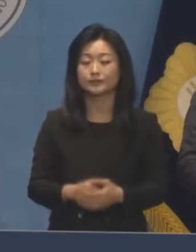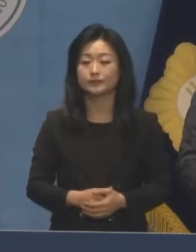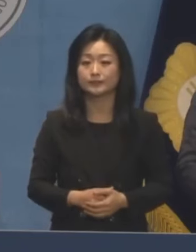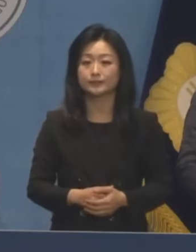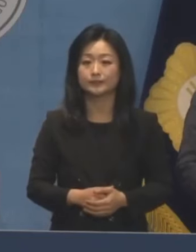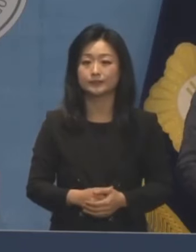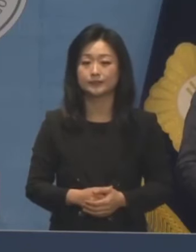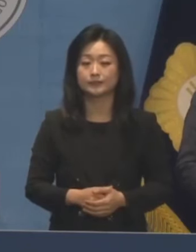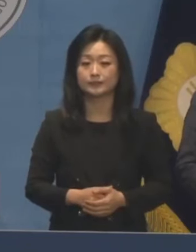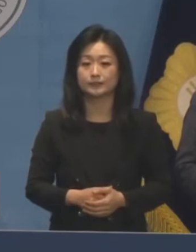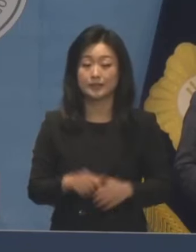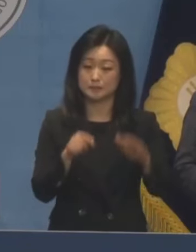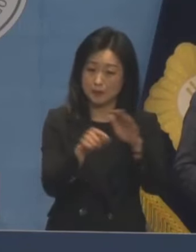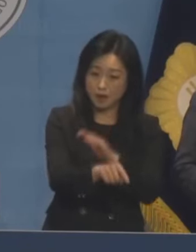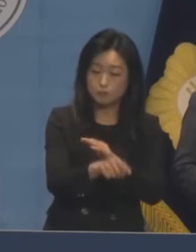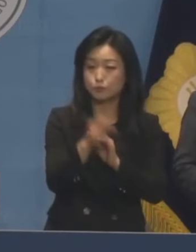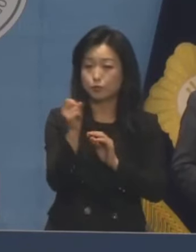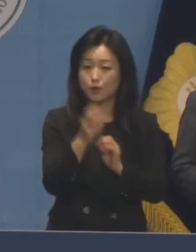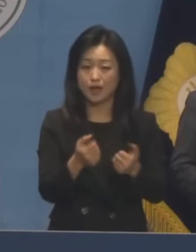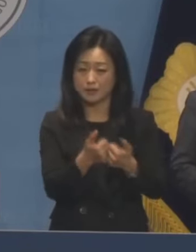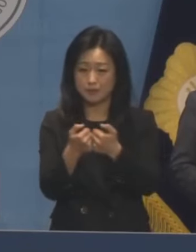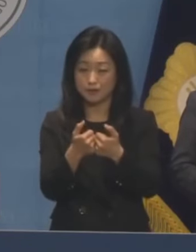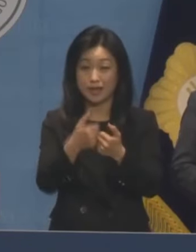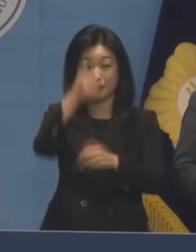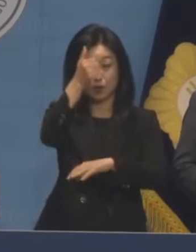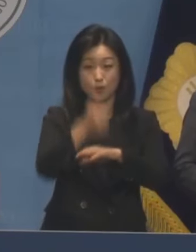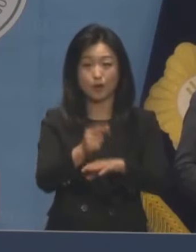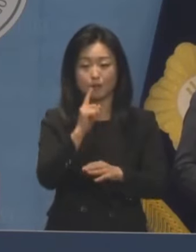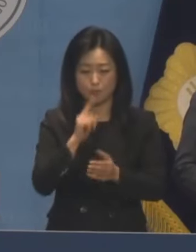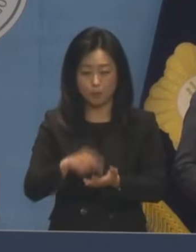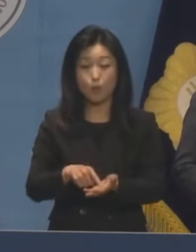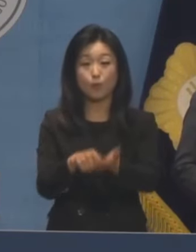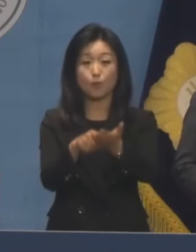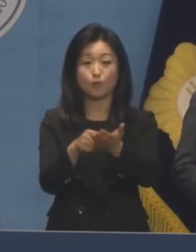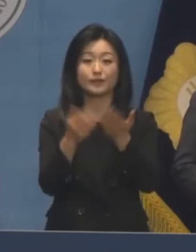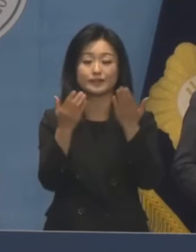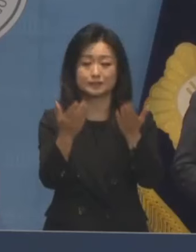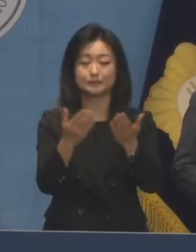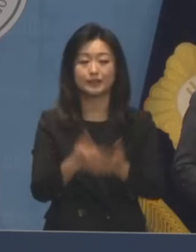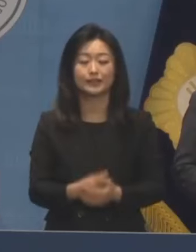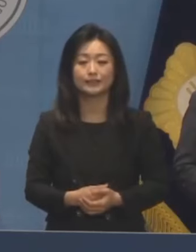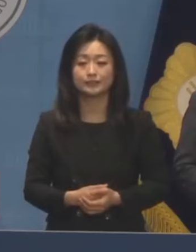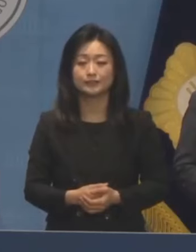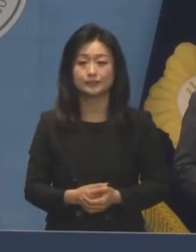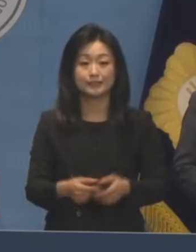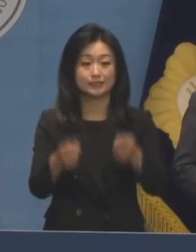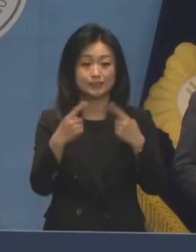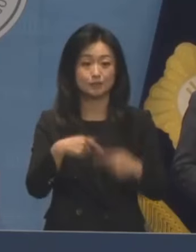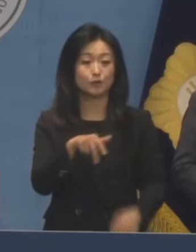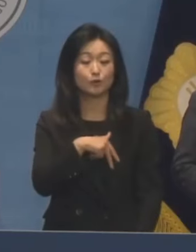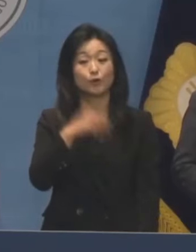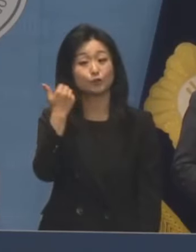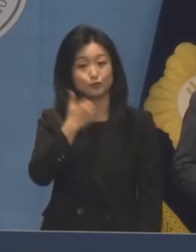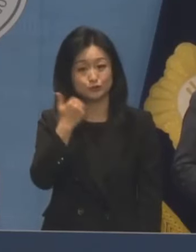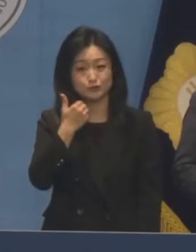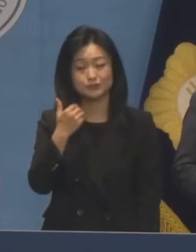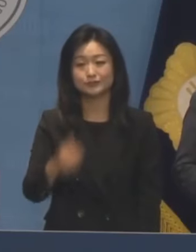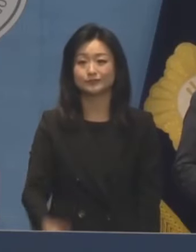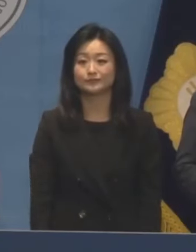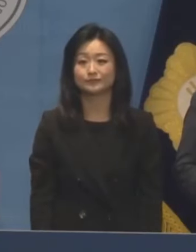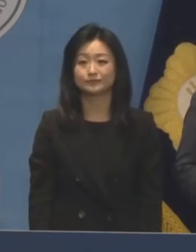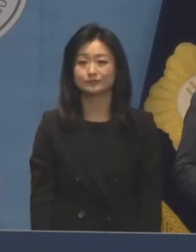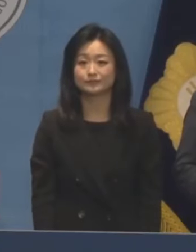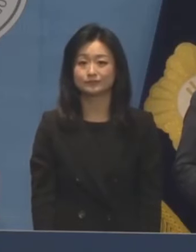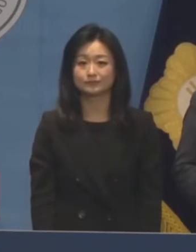이러한 방문과 면담 결과를 보고 드리기 위해서 마련했습니다 참석하신 의원님들 소개